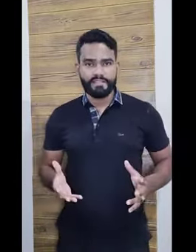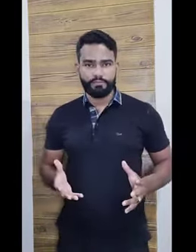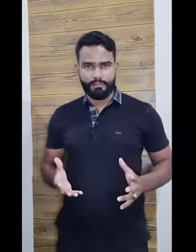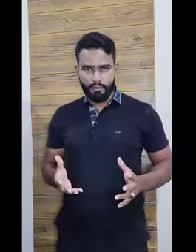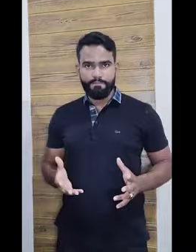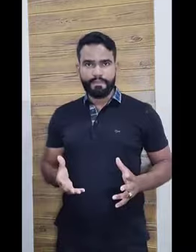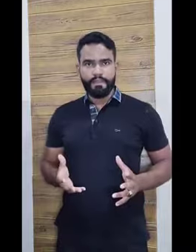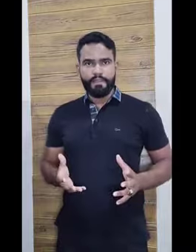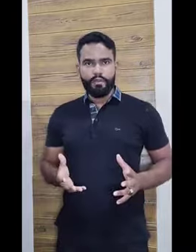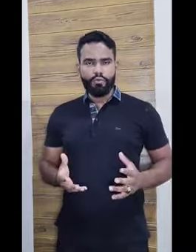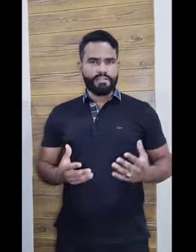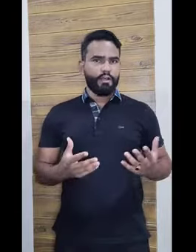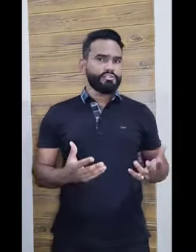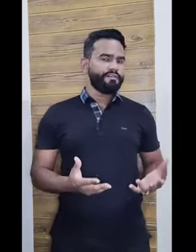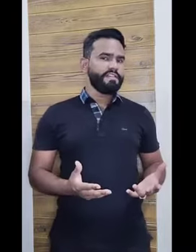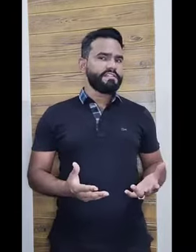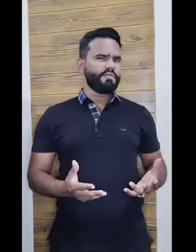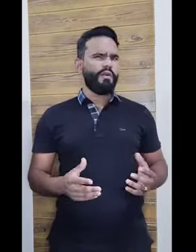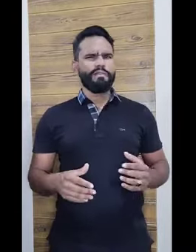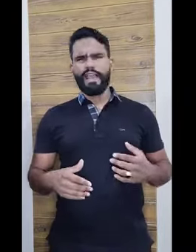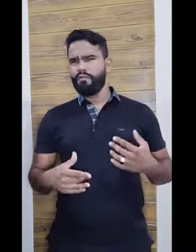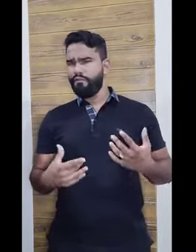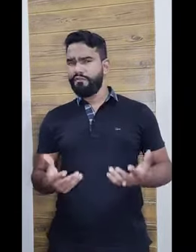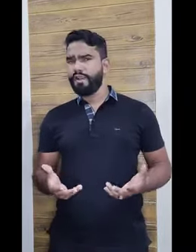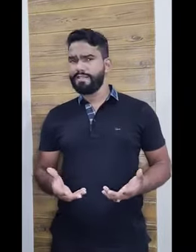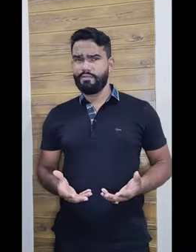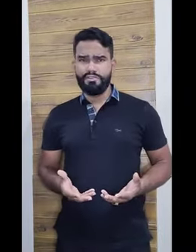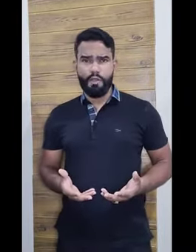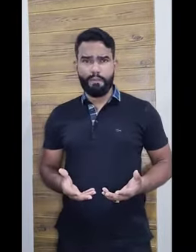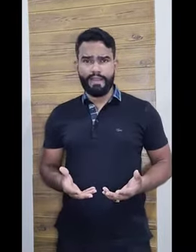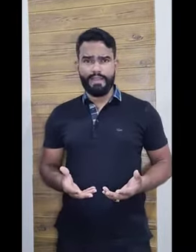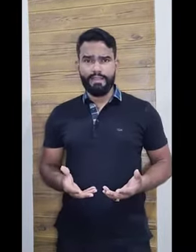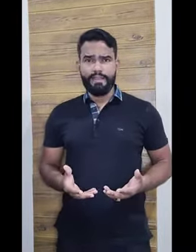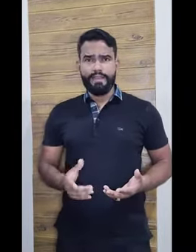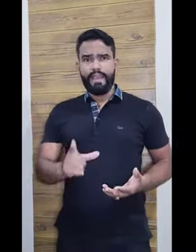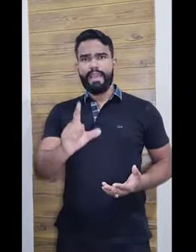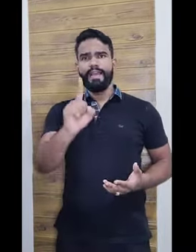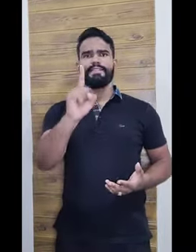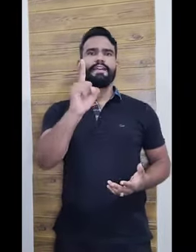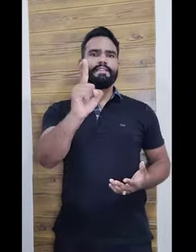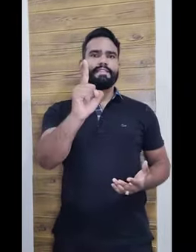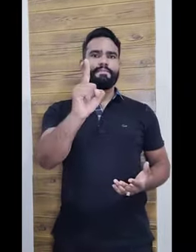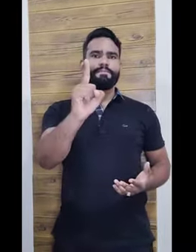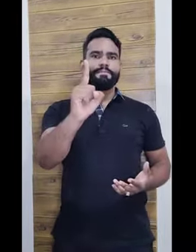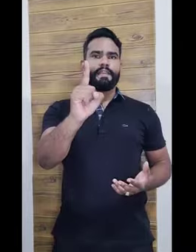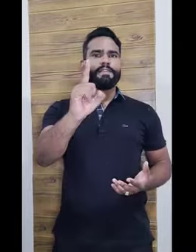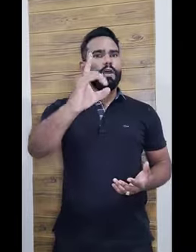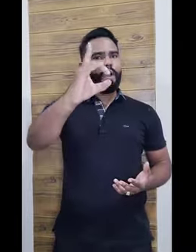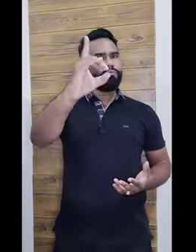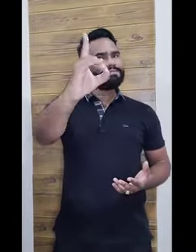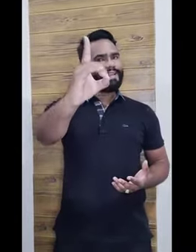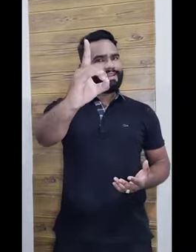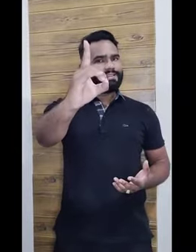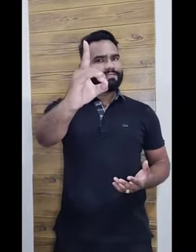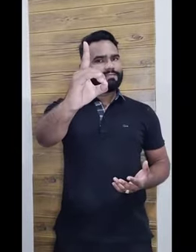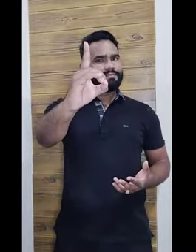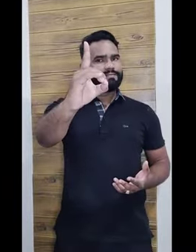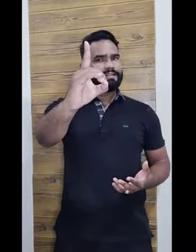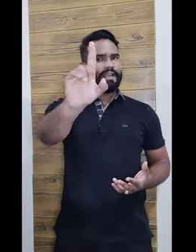tá bom? O sinal de difícil, qual que é a configuração de mão para ele? É essa daqui. Não é o D.